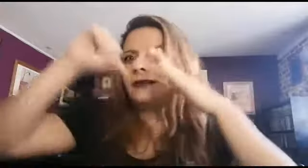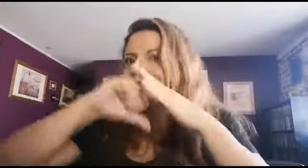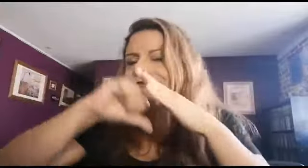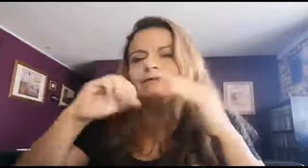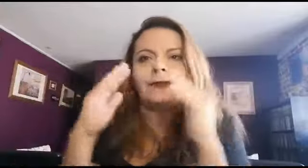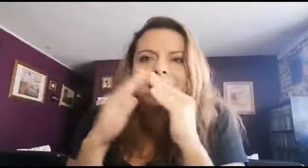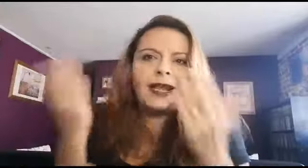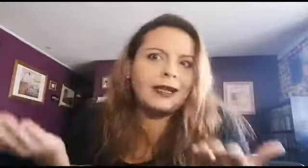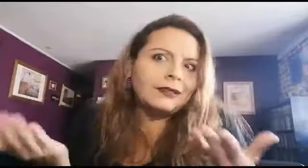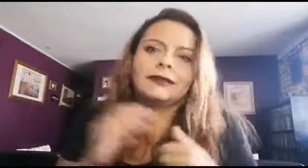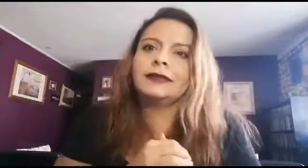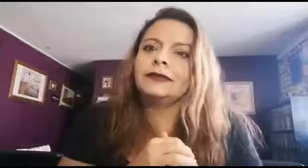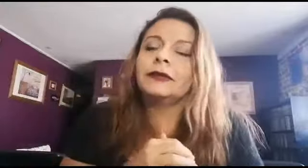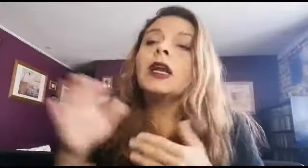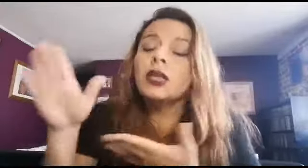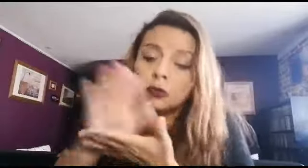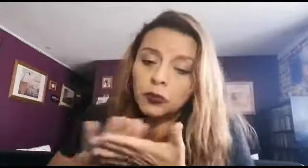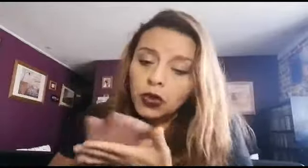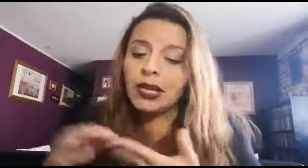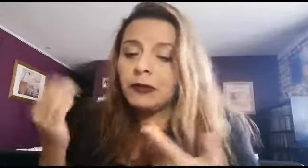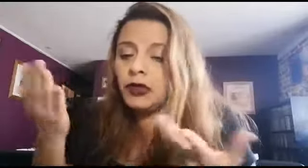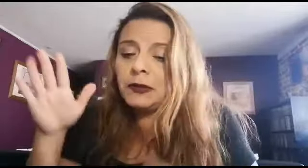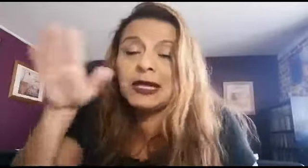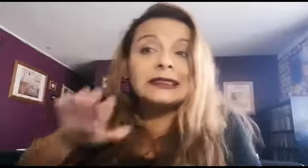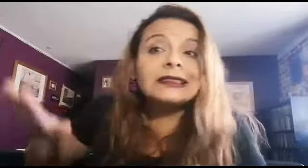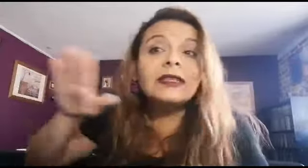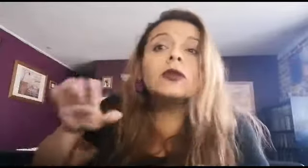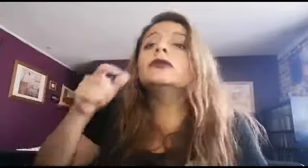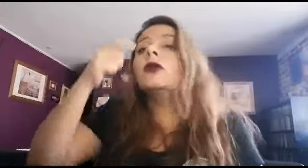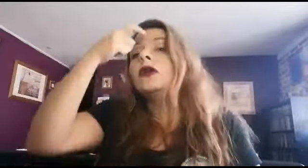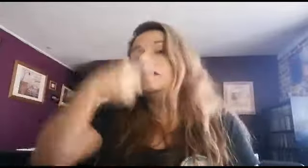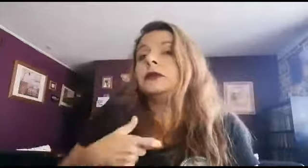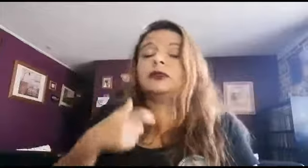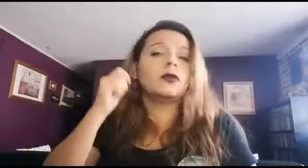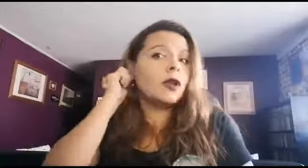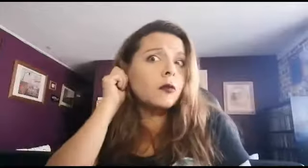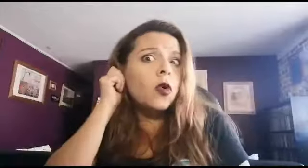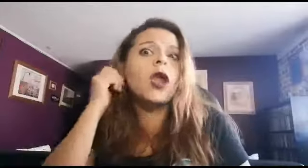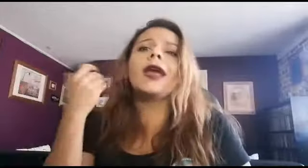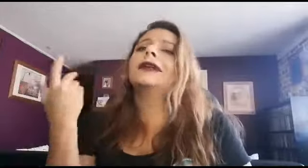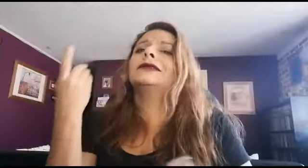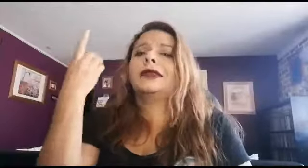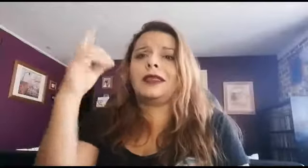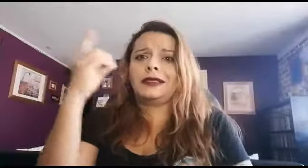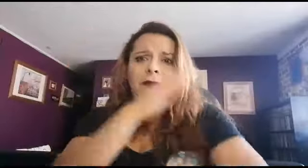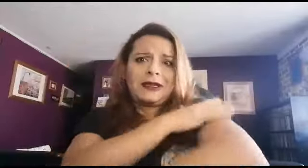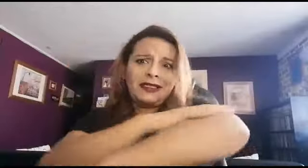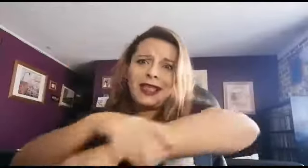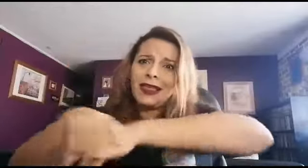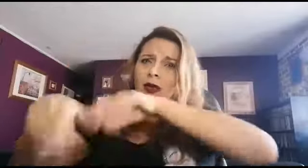que están muy expuestas por su mano y están obligadas a quedarse todo el tiempo en cuarentena también